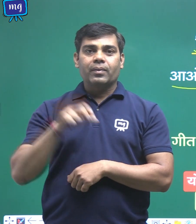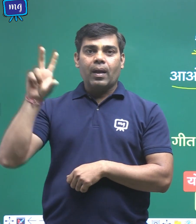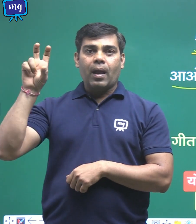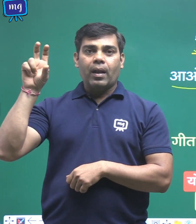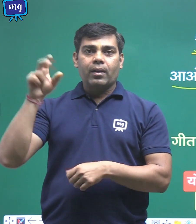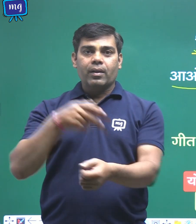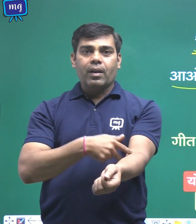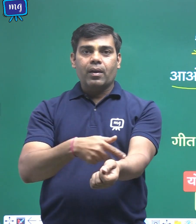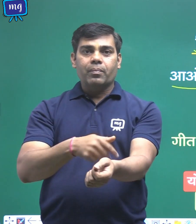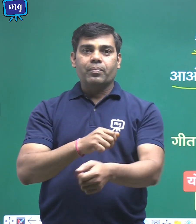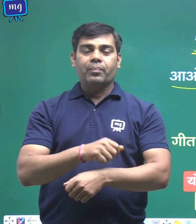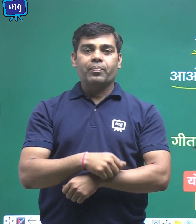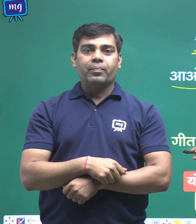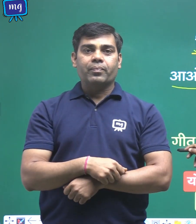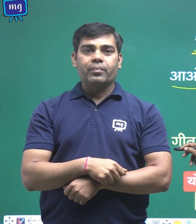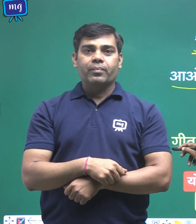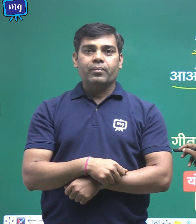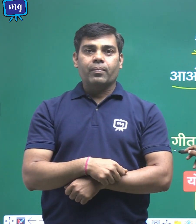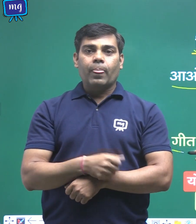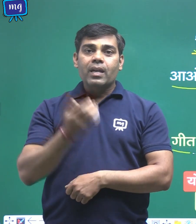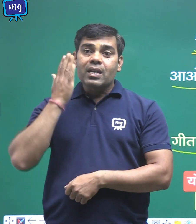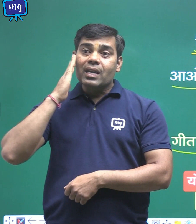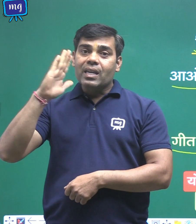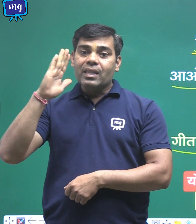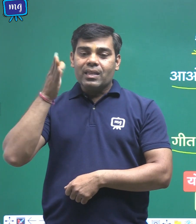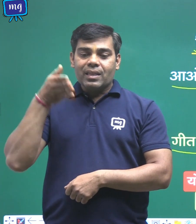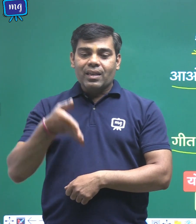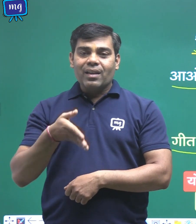पाठ का नाम है गीत यहाँ